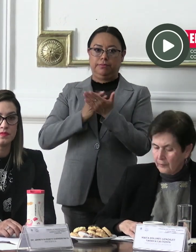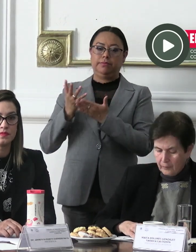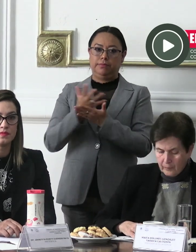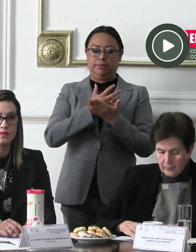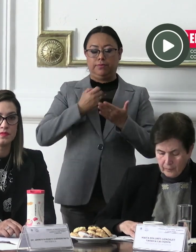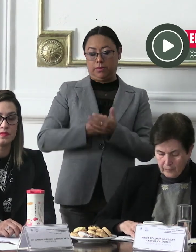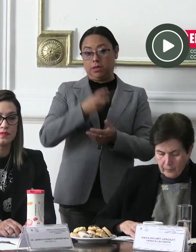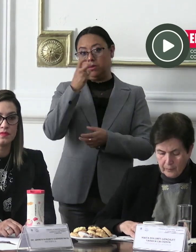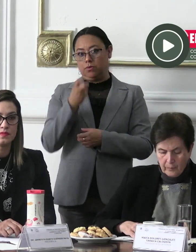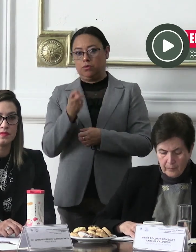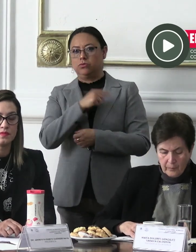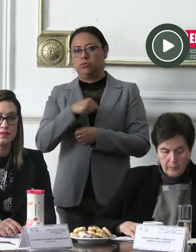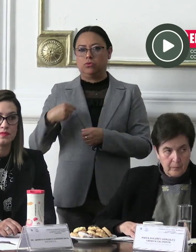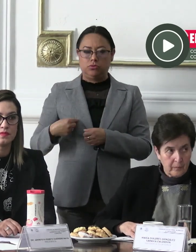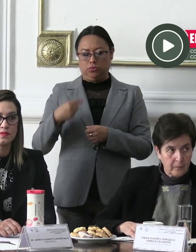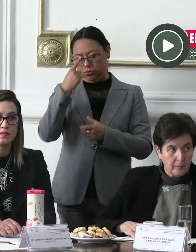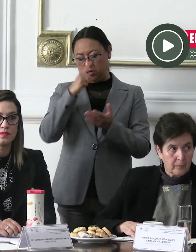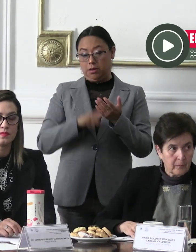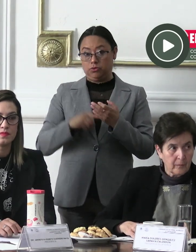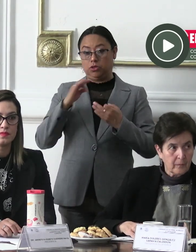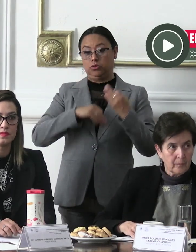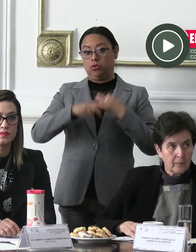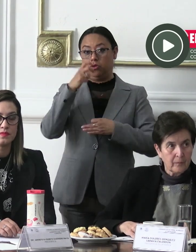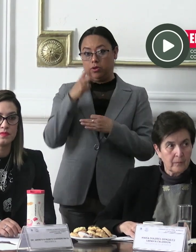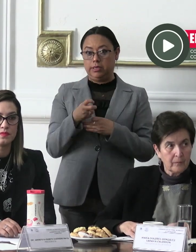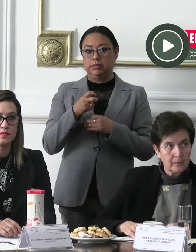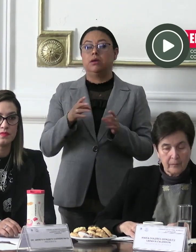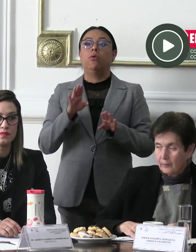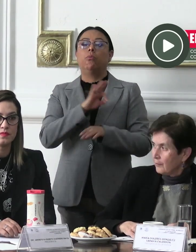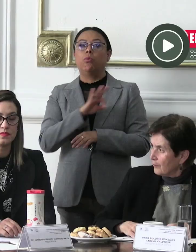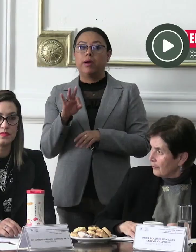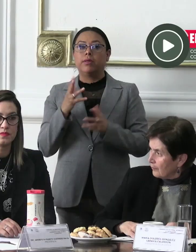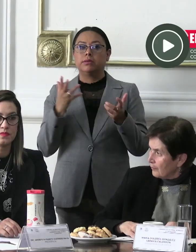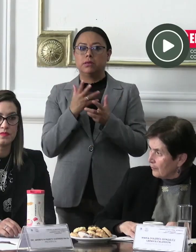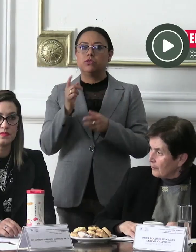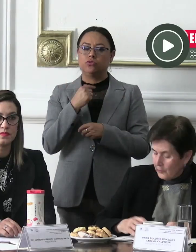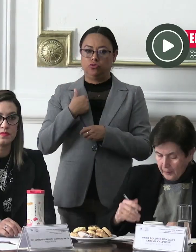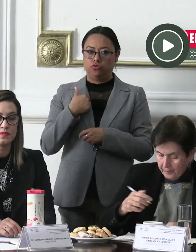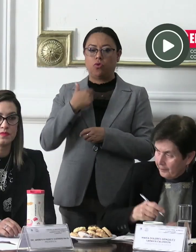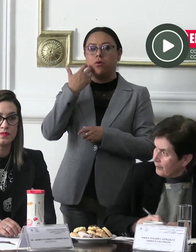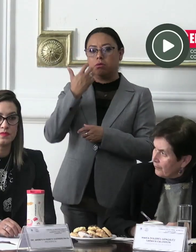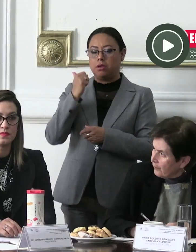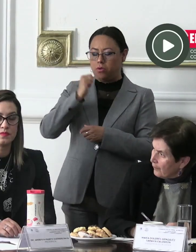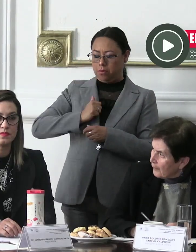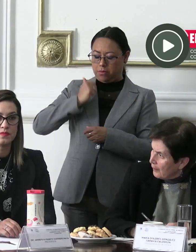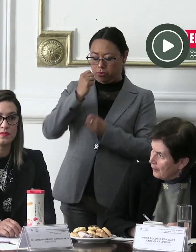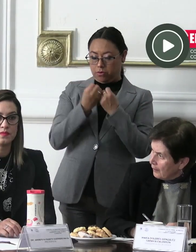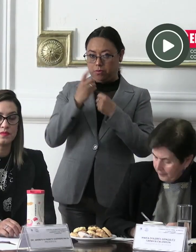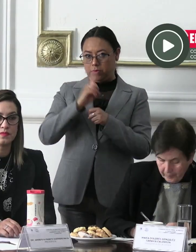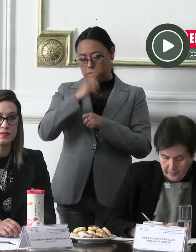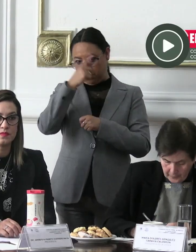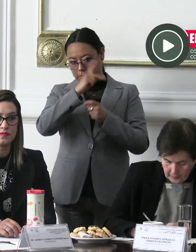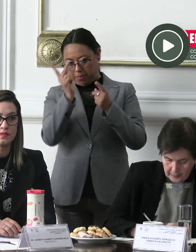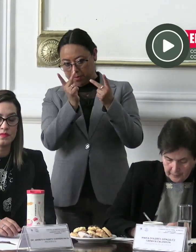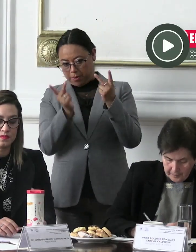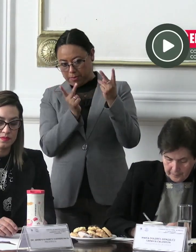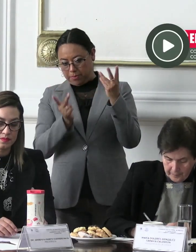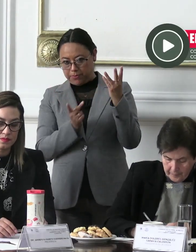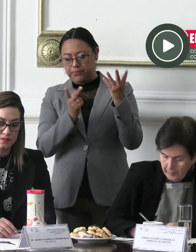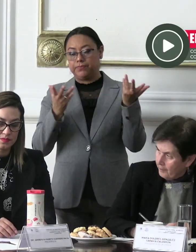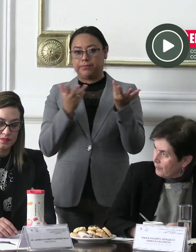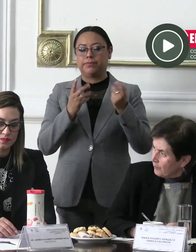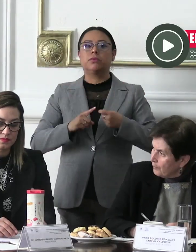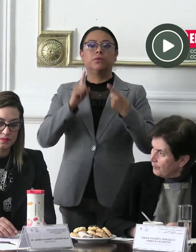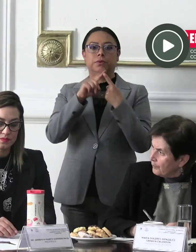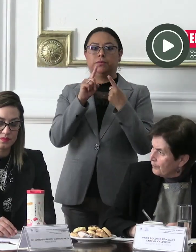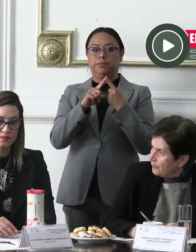cual, confiando en que los recursos se ejercen en tiempo y forma, quiero aprovechar la oportunidad para formular las siguientes preguntas. En